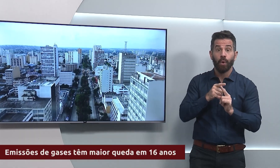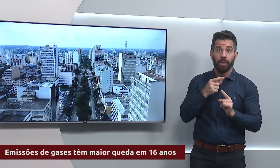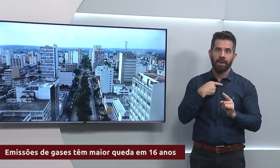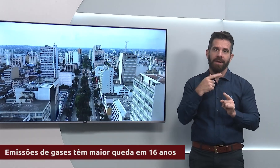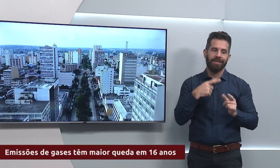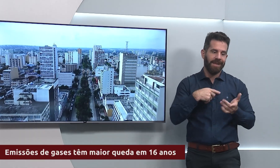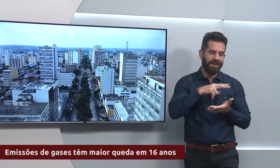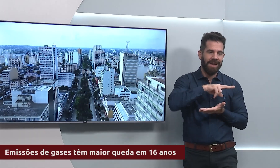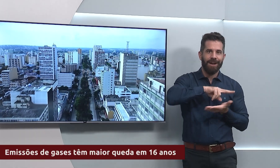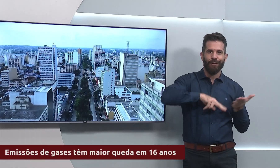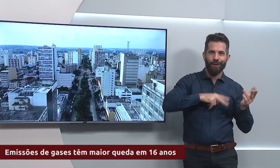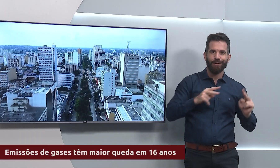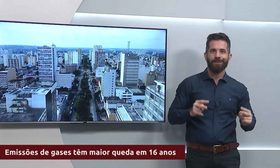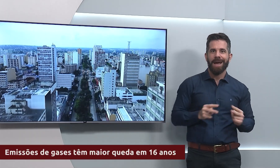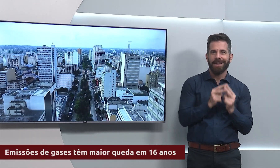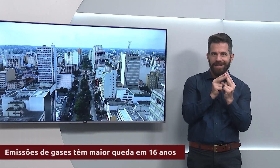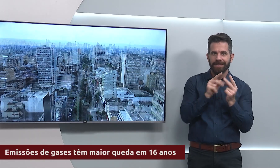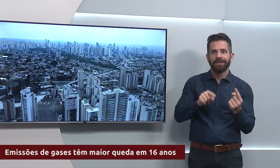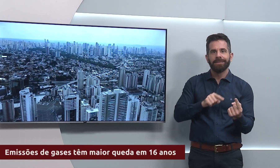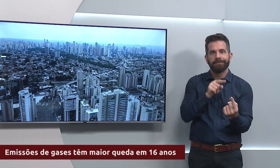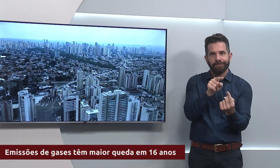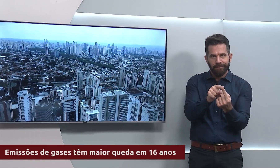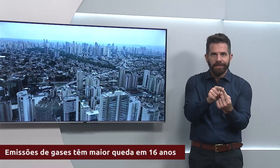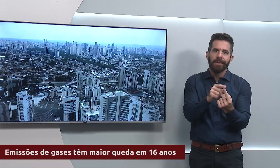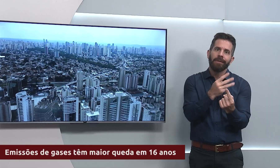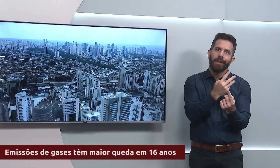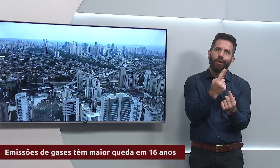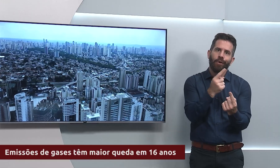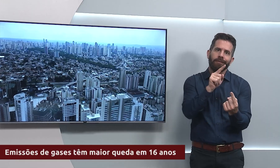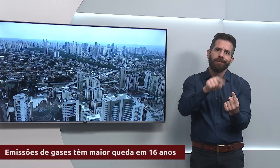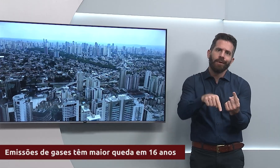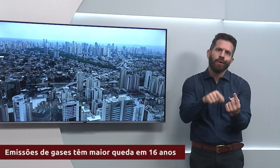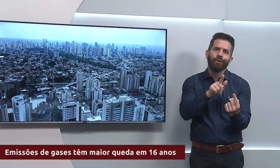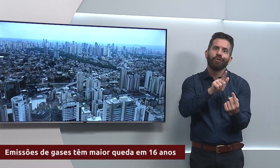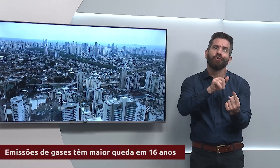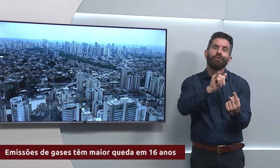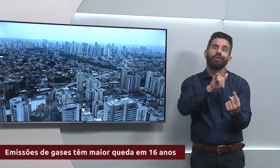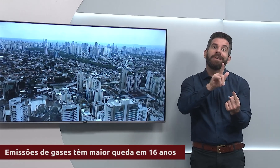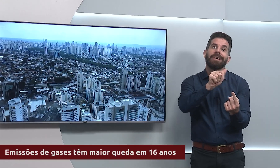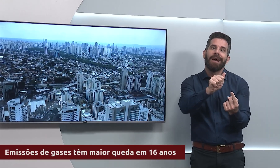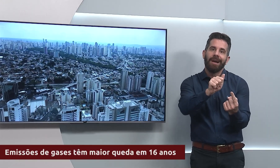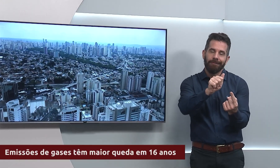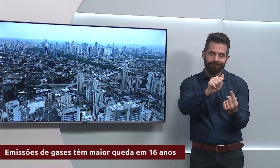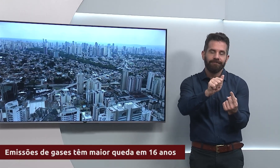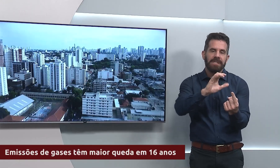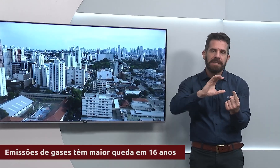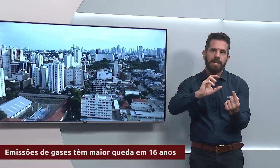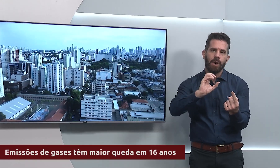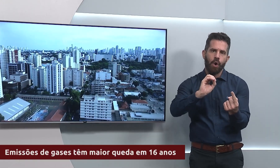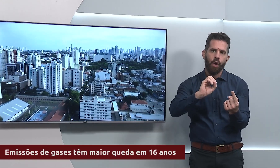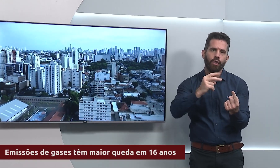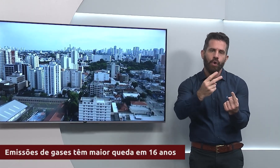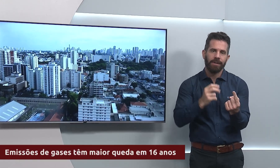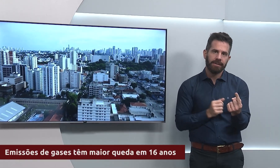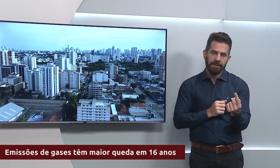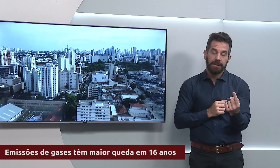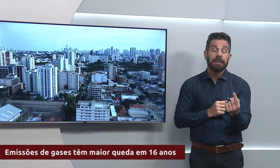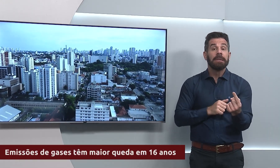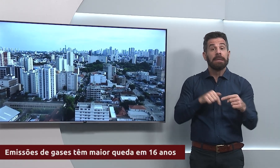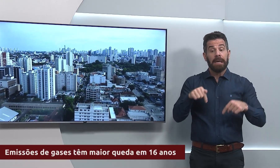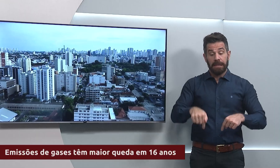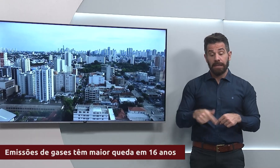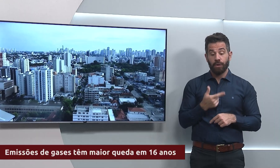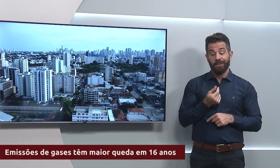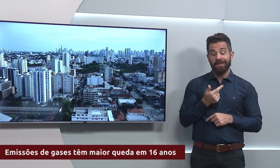em 1,32 gigas de CO2 até o fim deste ano. A expectativa é de que os números de